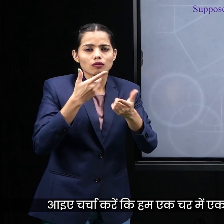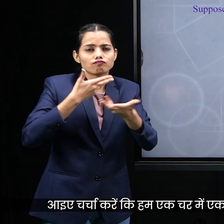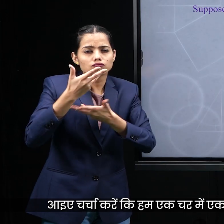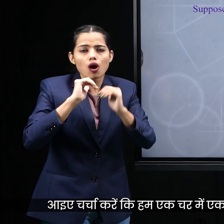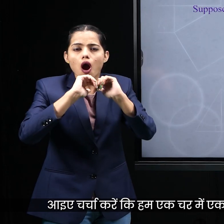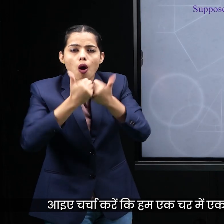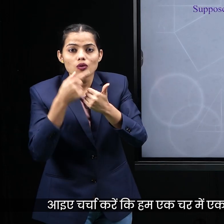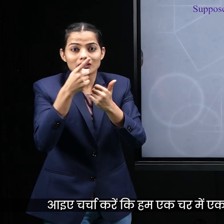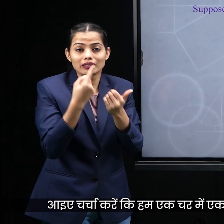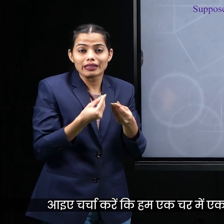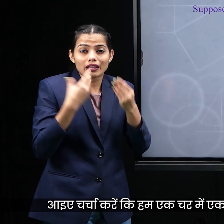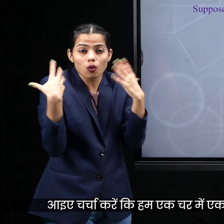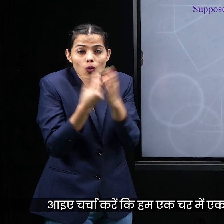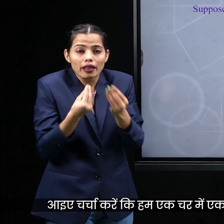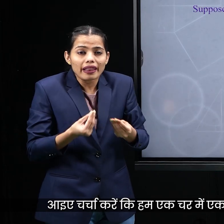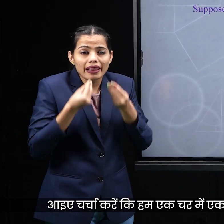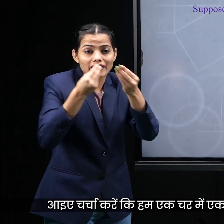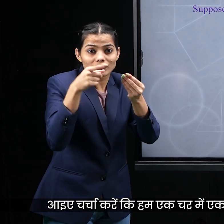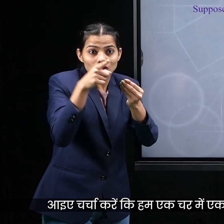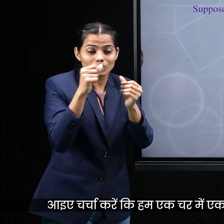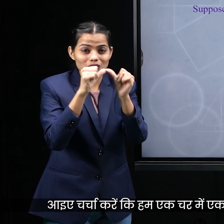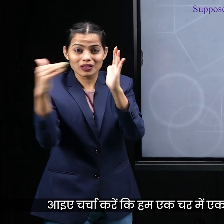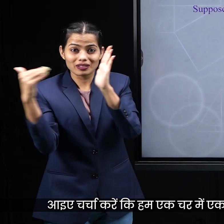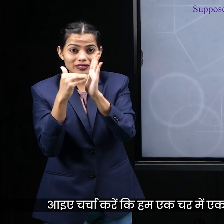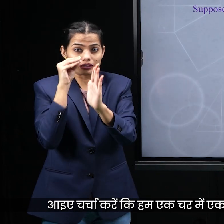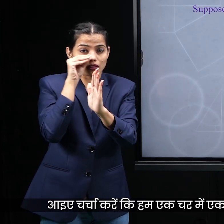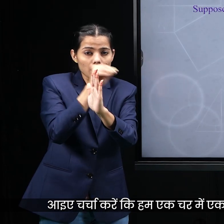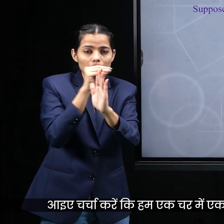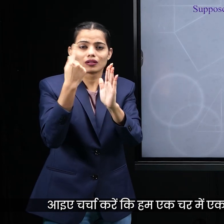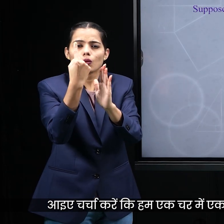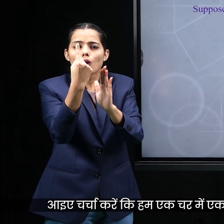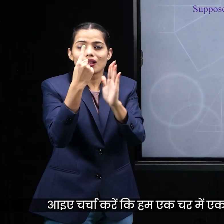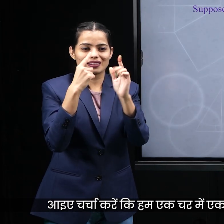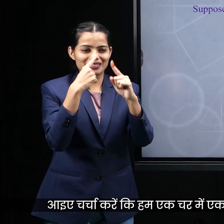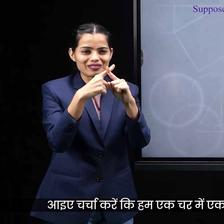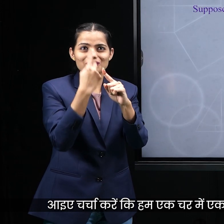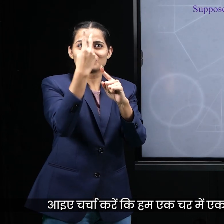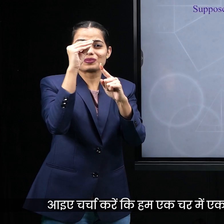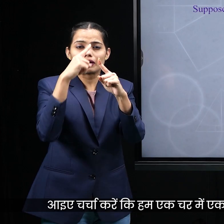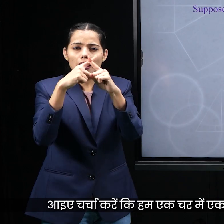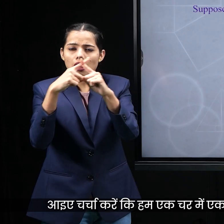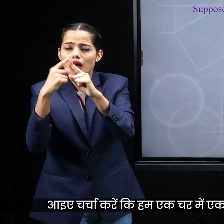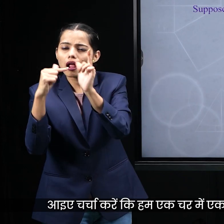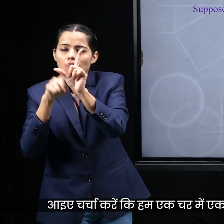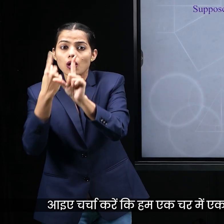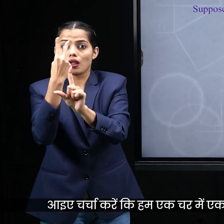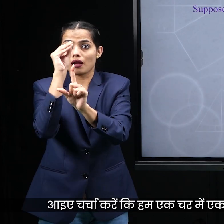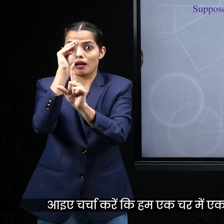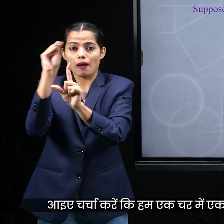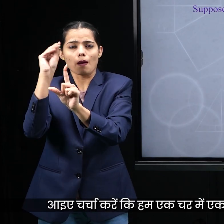आइए चर्चा करें कि हम एक चर में एक बहुपद को कैसे निरूपित करते हैं और